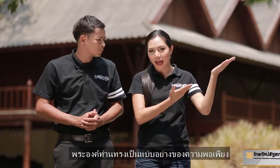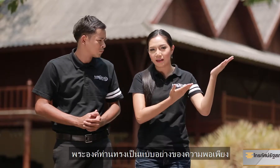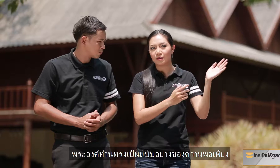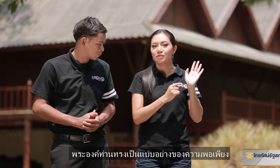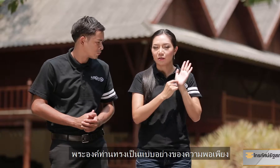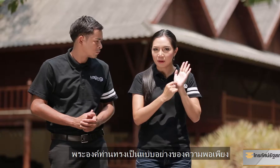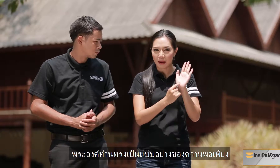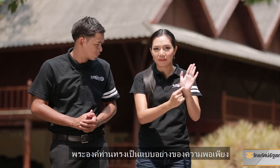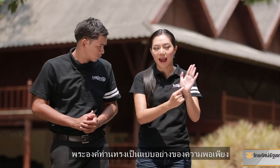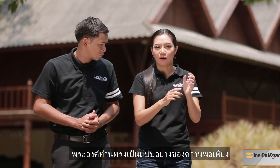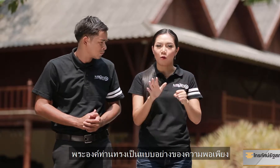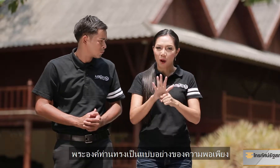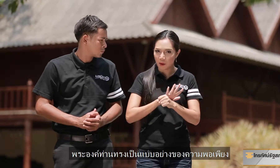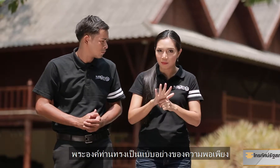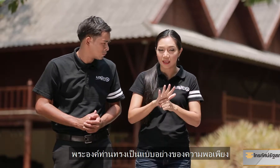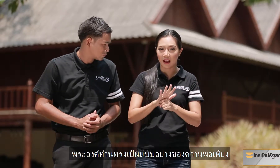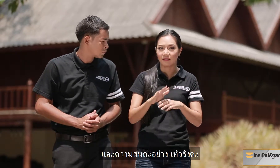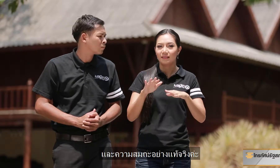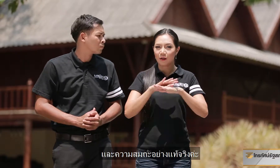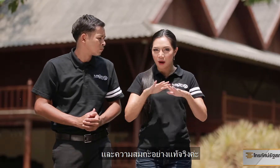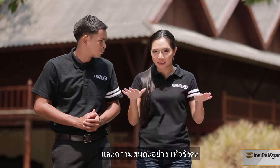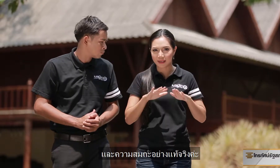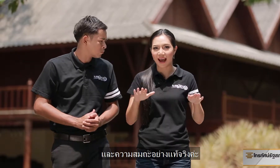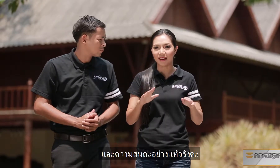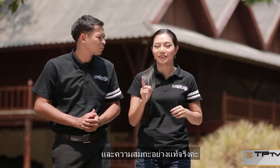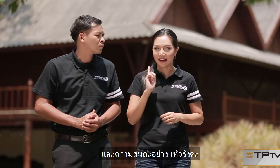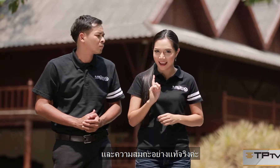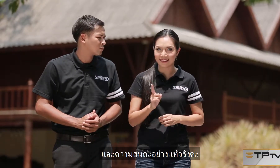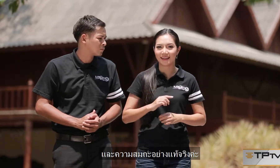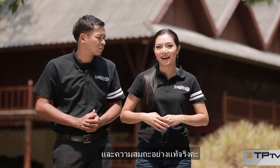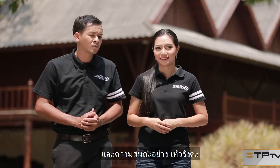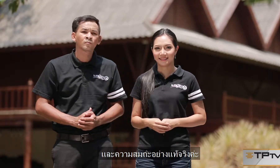านทรงเป็นแบบอย่างของความพอเพียงและความสมถะอย่างแท้จริงค่ะ